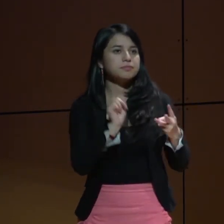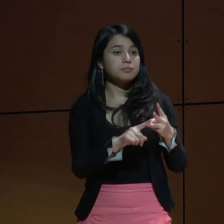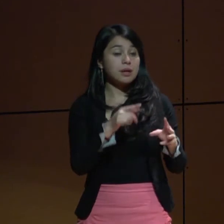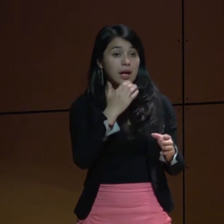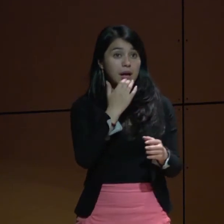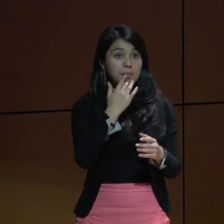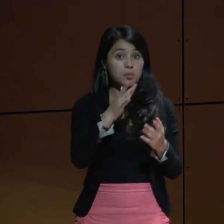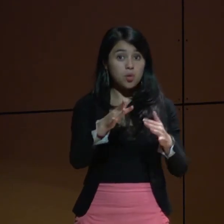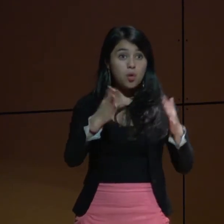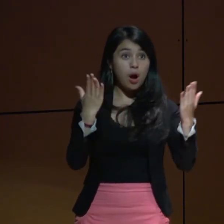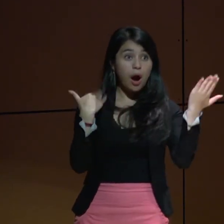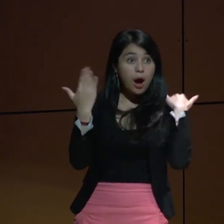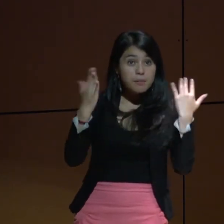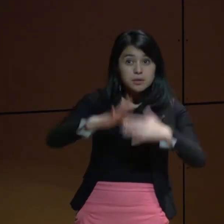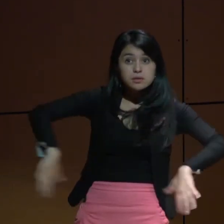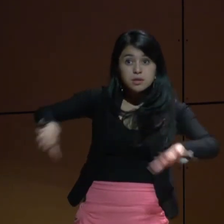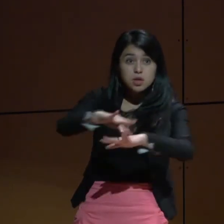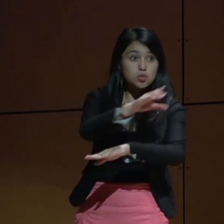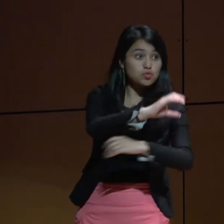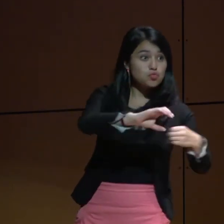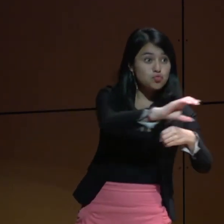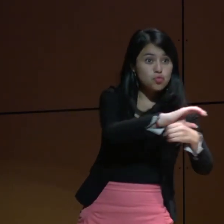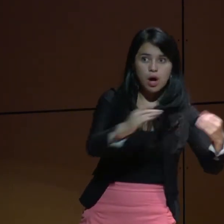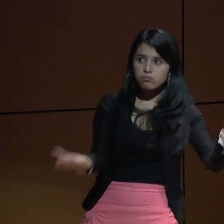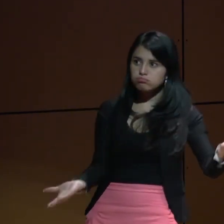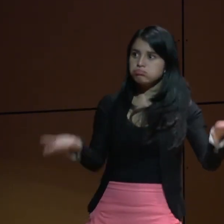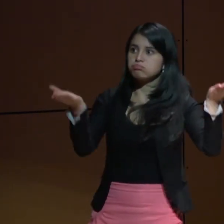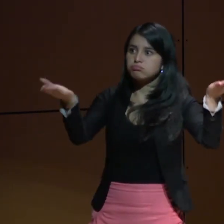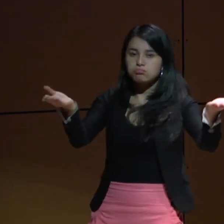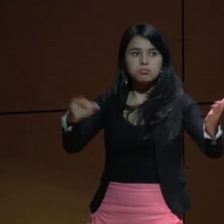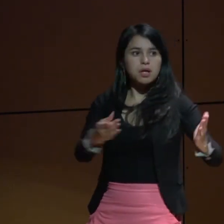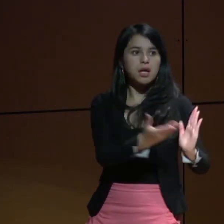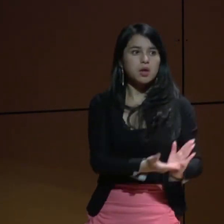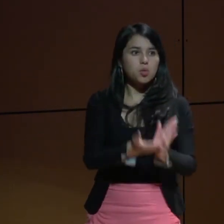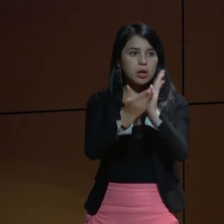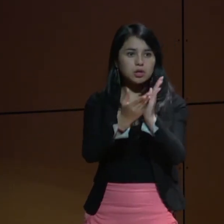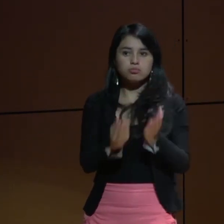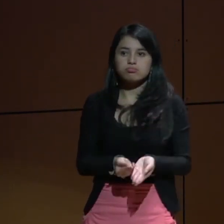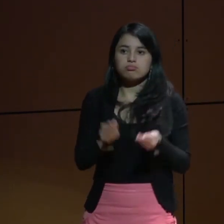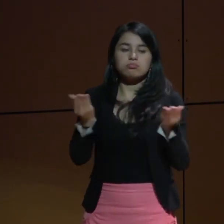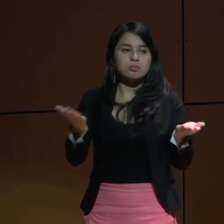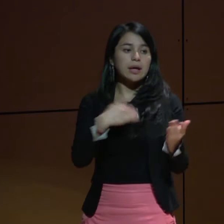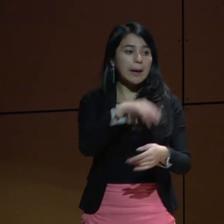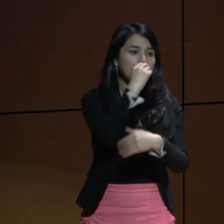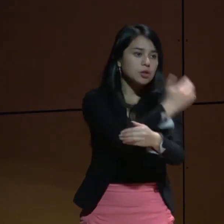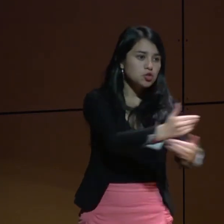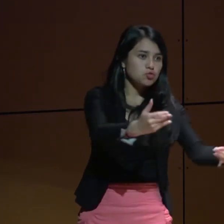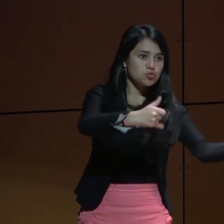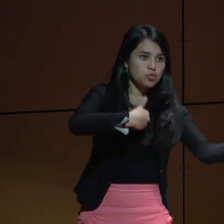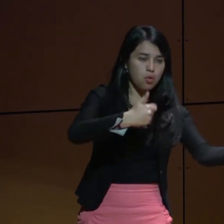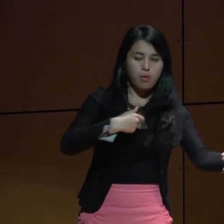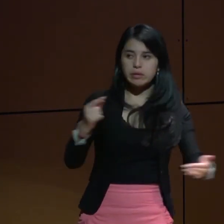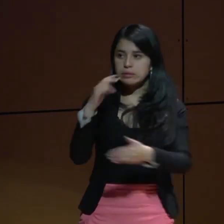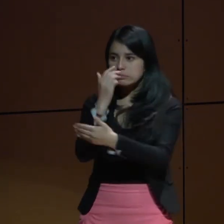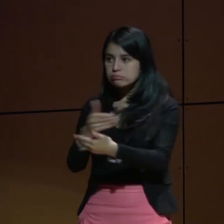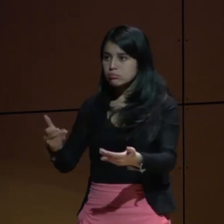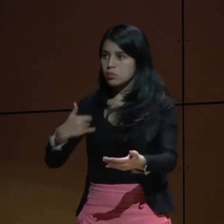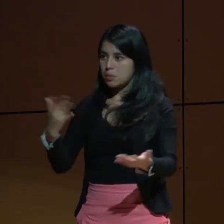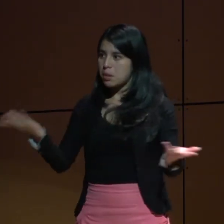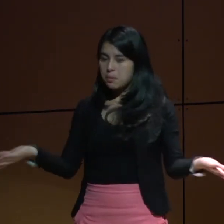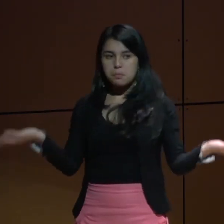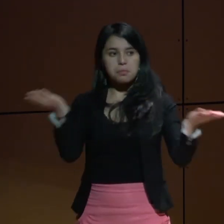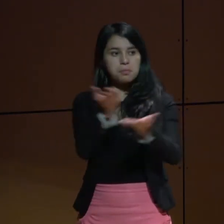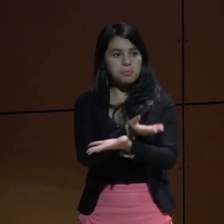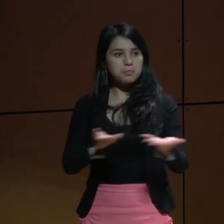dignificar el campo, la ciudad, con una educación que permite que los niños y los jóvenes se entiendan